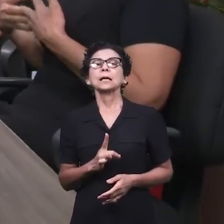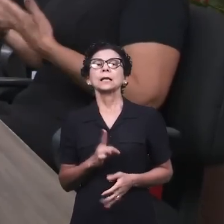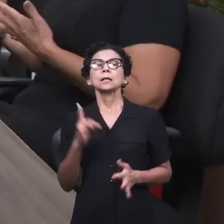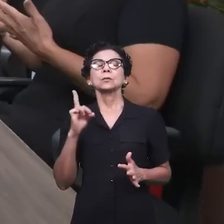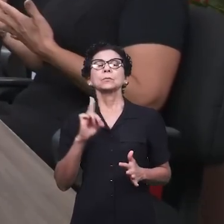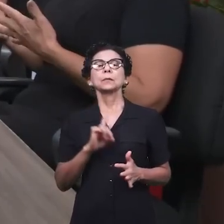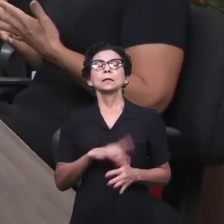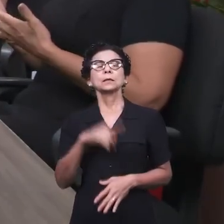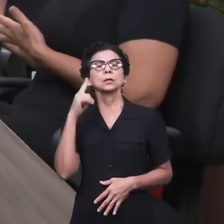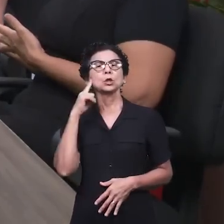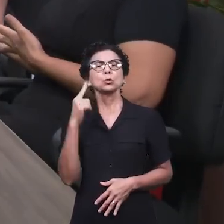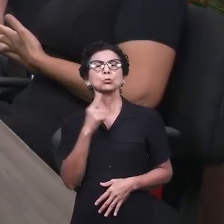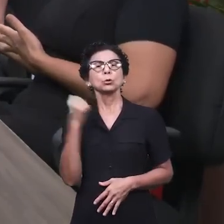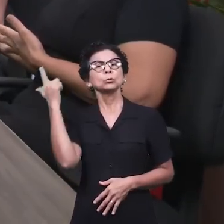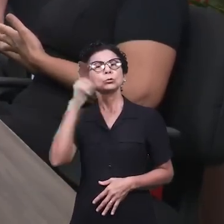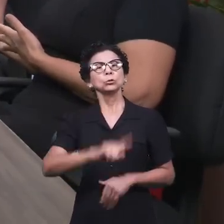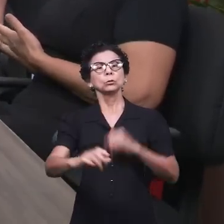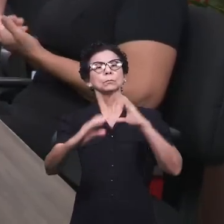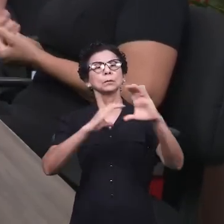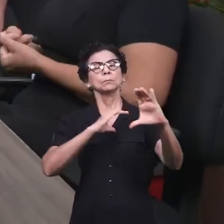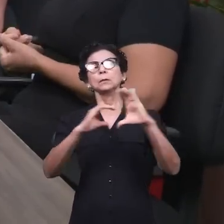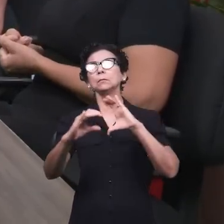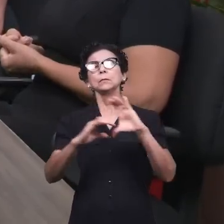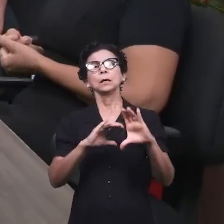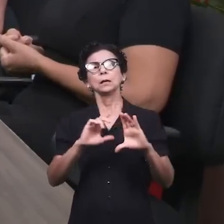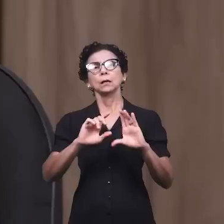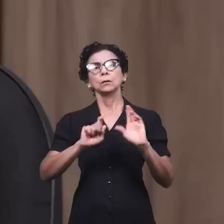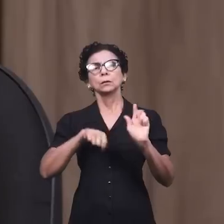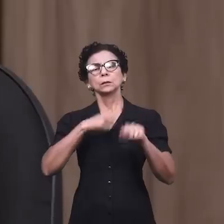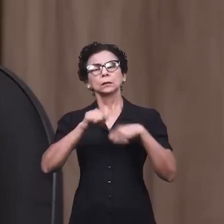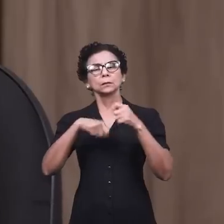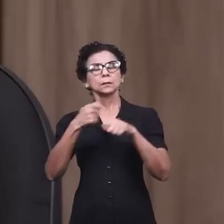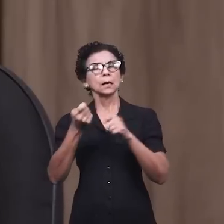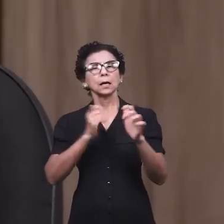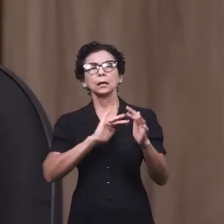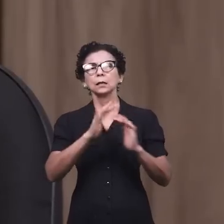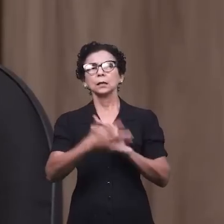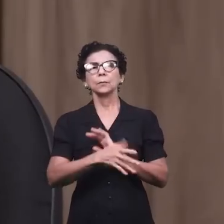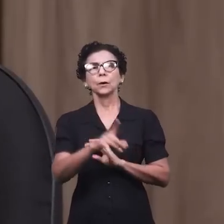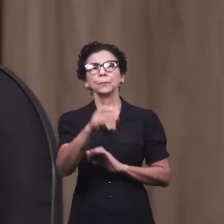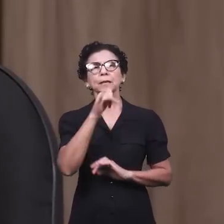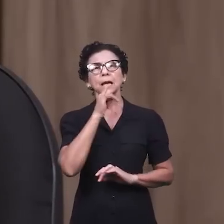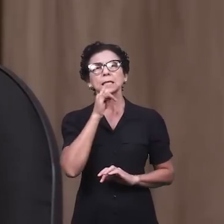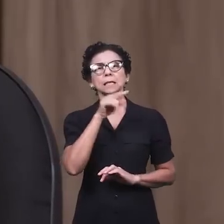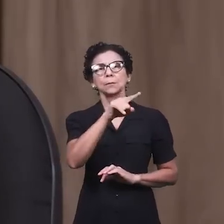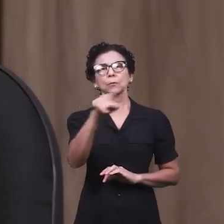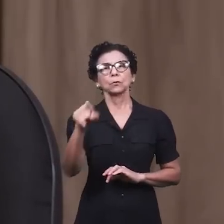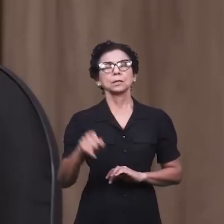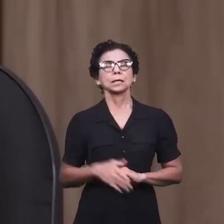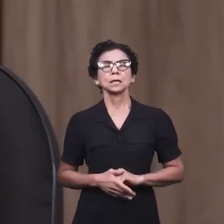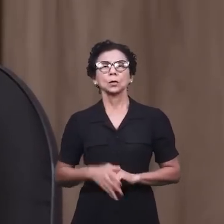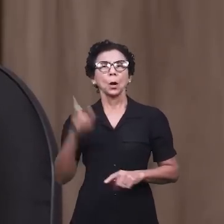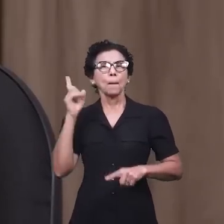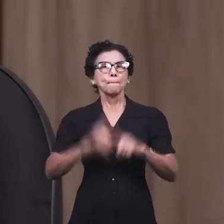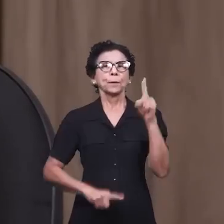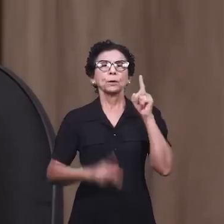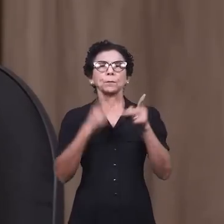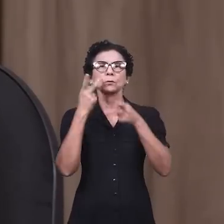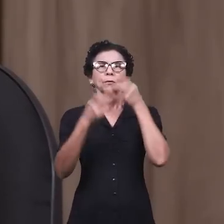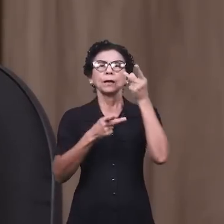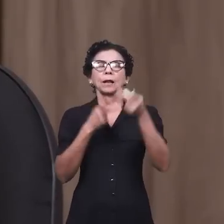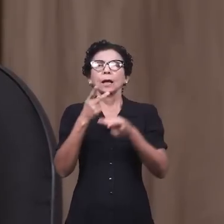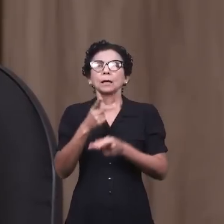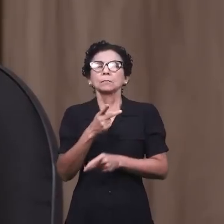com força a se comunicar. Porque é a mesma coisa, irmãos, que falar, a partir de hoje ninguém vai falar mais. Imagine. Você Como que a imagina? gente